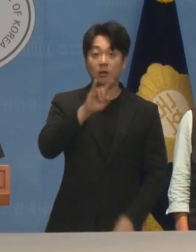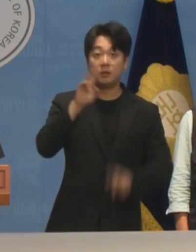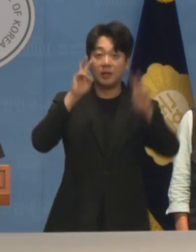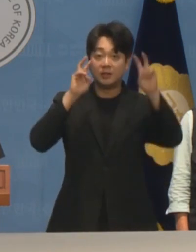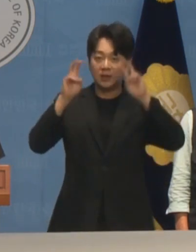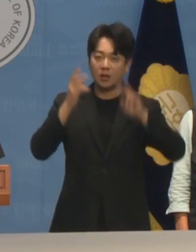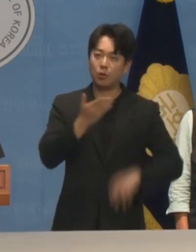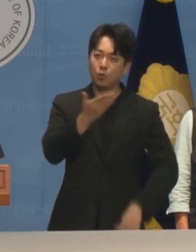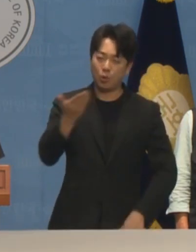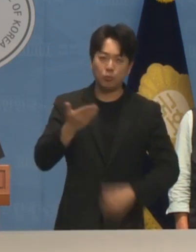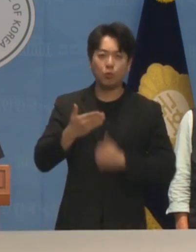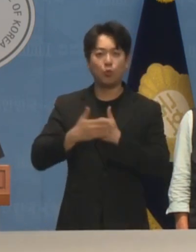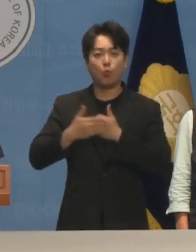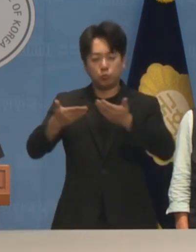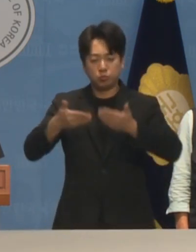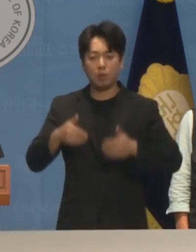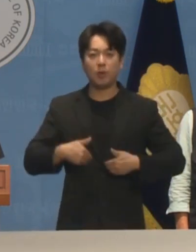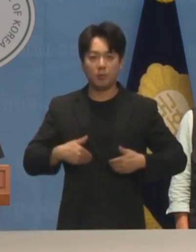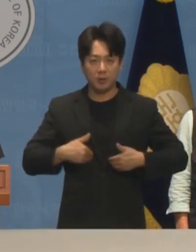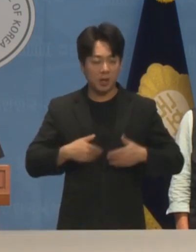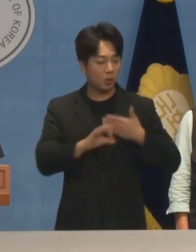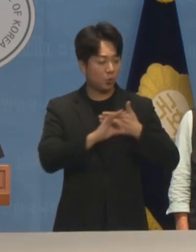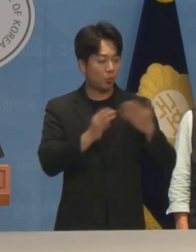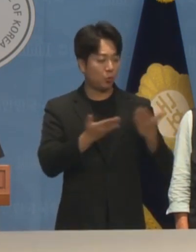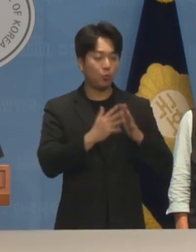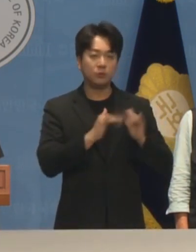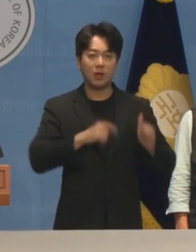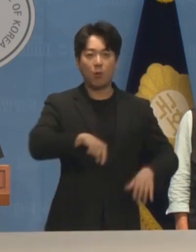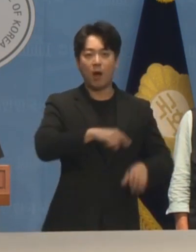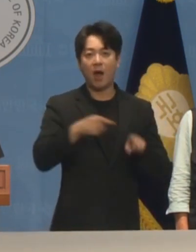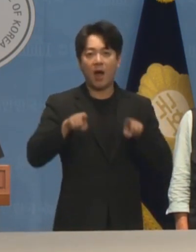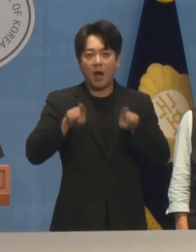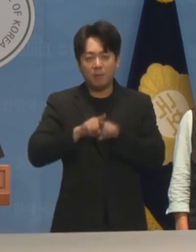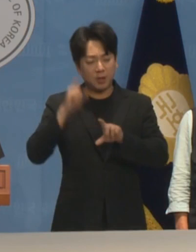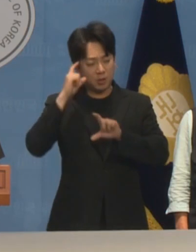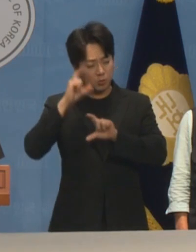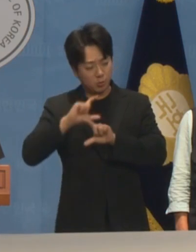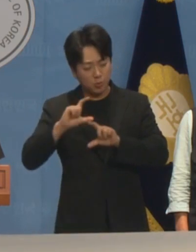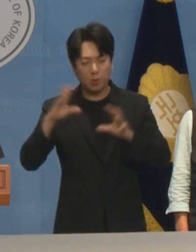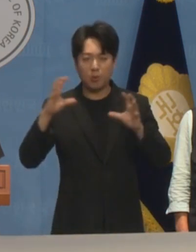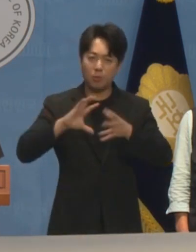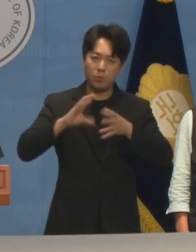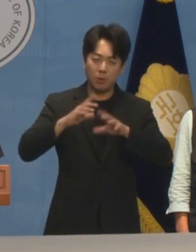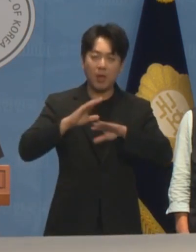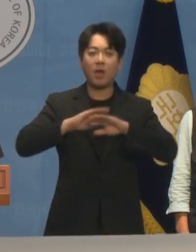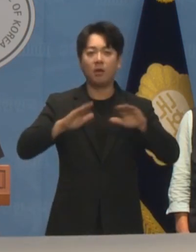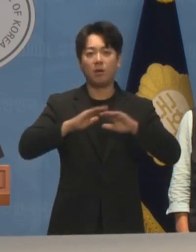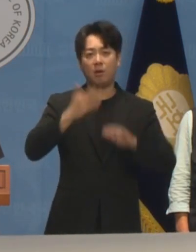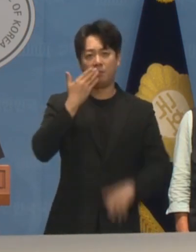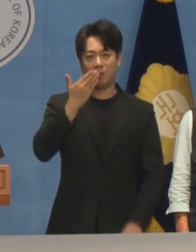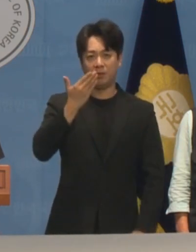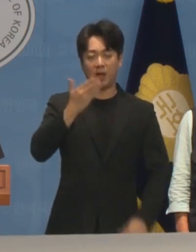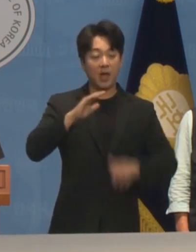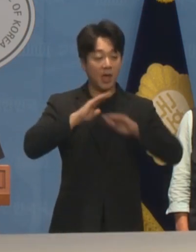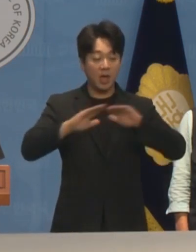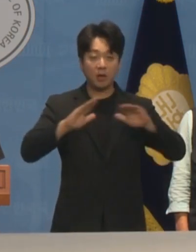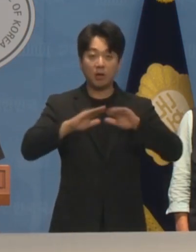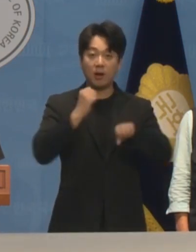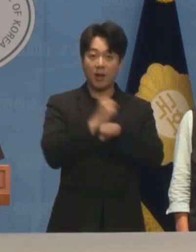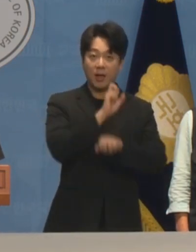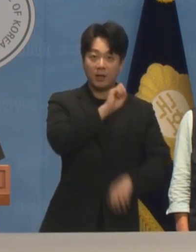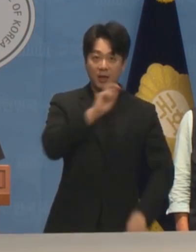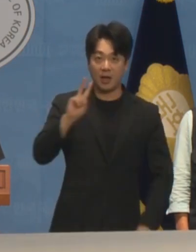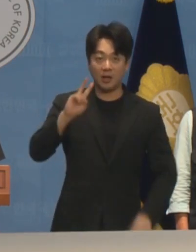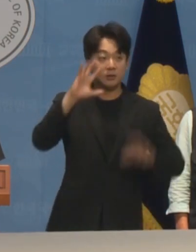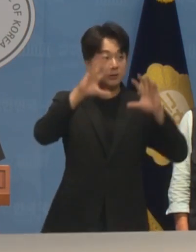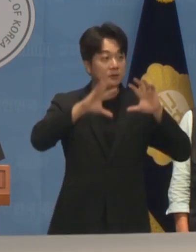비정규직 지회와 함께 논의하고 협상해서 이 문제를 분명히 풀 수 있습니다. 그리고 풀어나가는 것이 글로벌 자본으로서